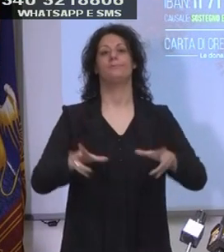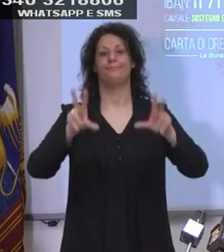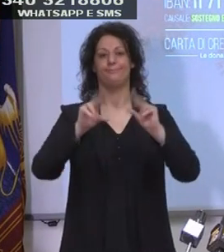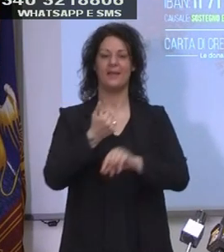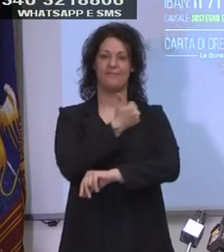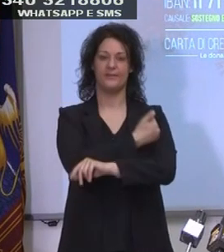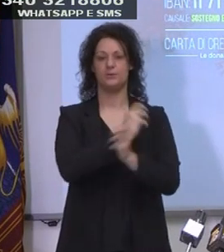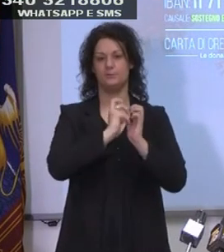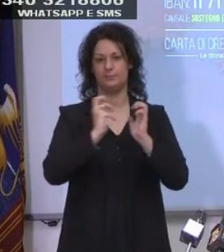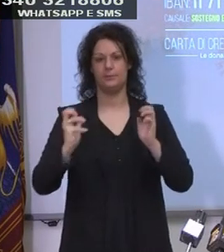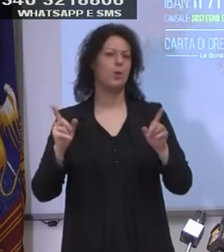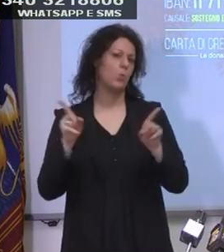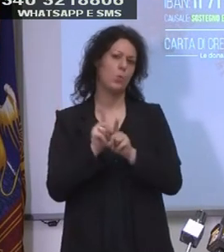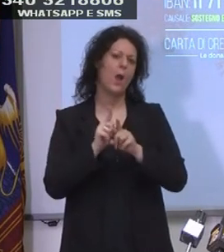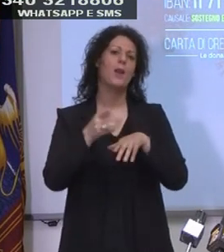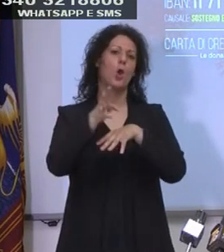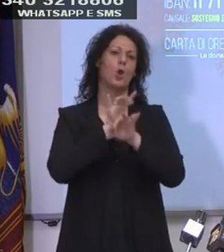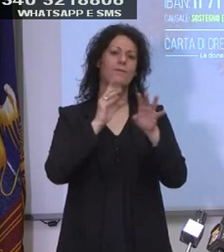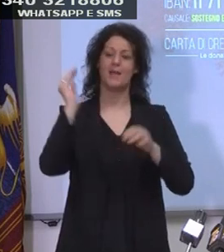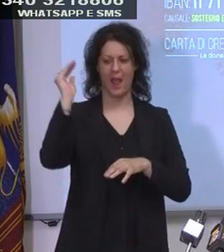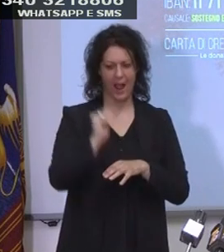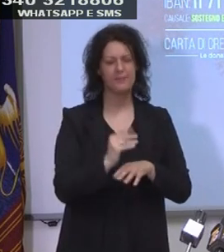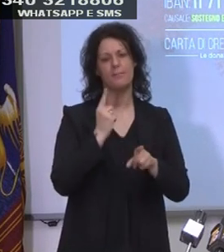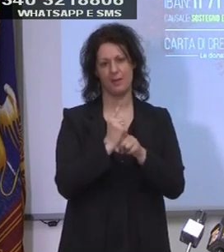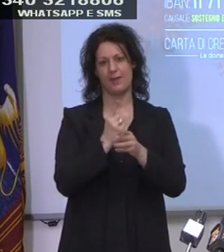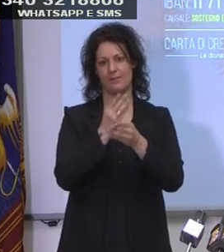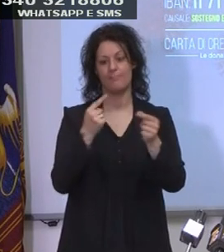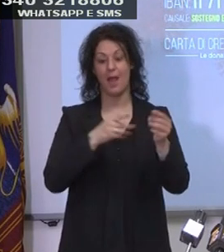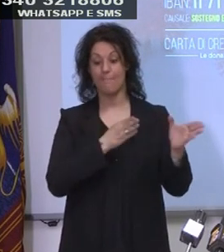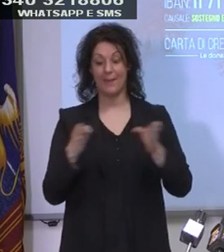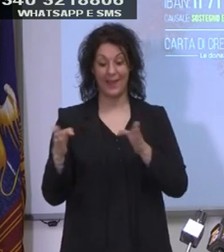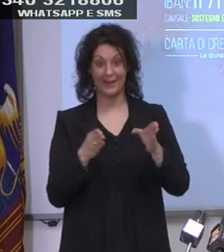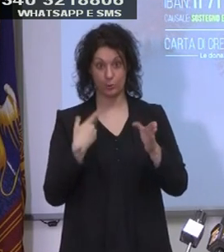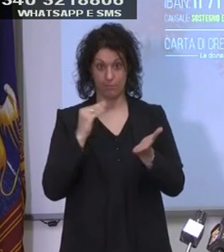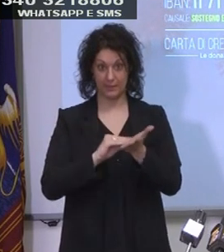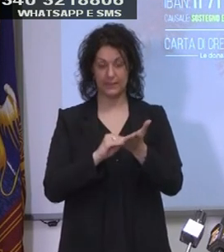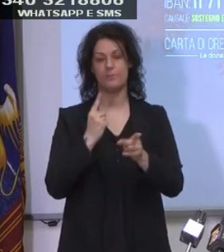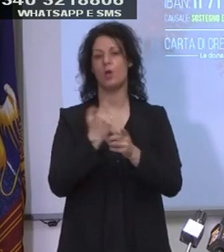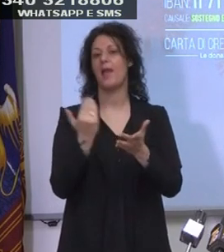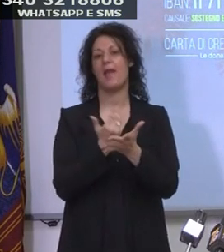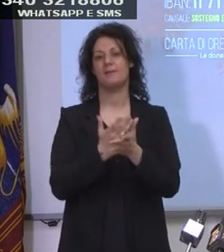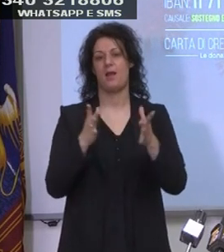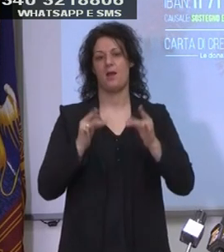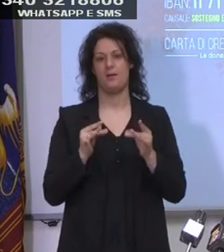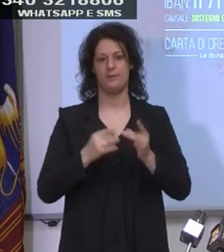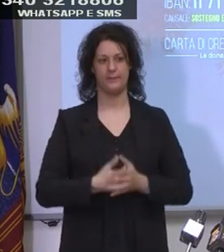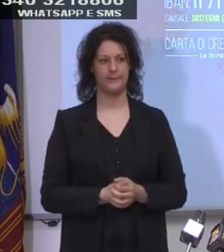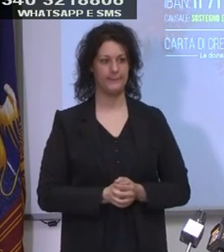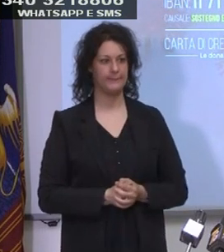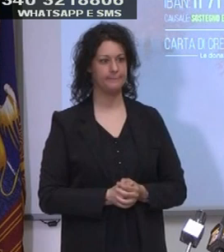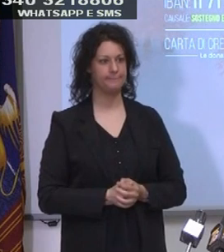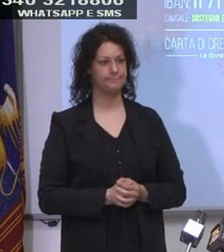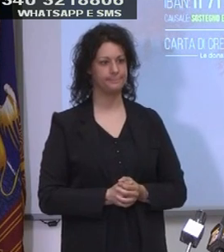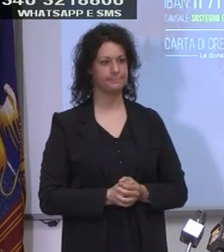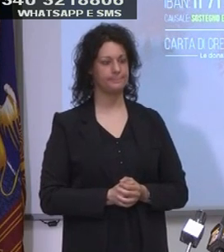Come è arrivato se ne andrà. Ovvio che nel frattempo bisogna evitare di infettarsi. Dove giornaliera, la faccio al microfono così anche le TV